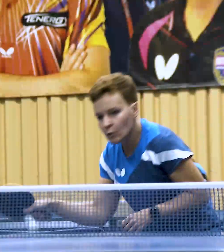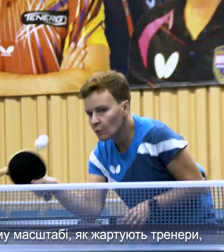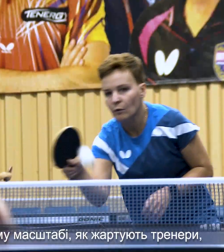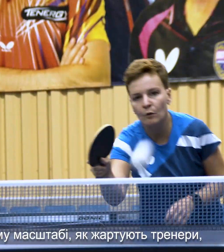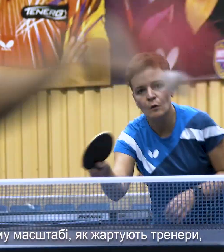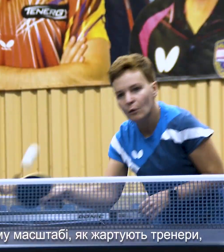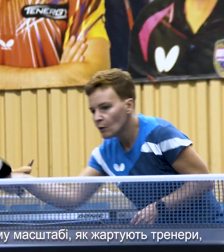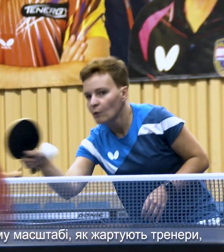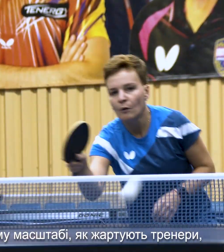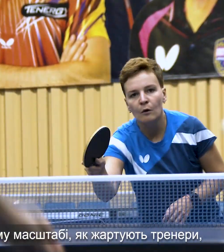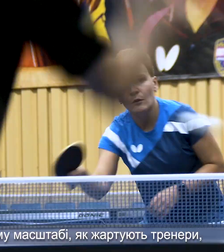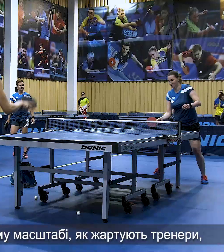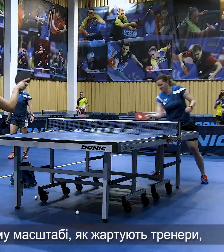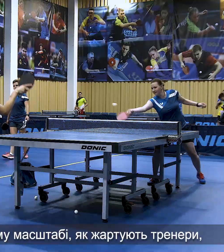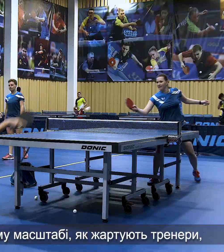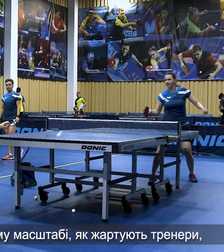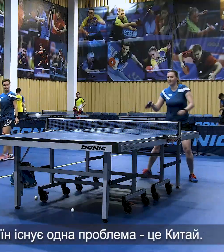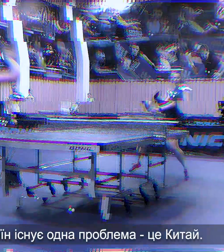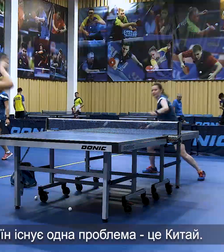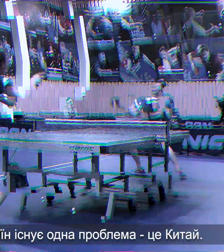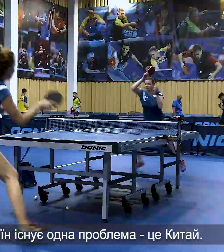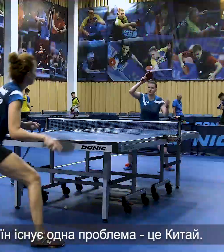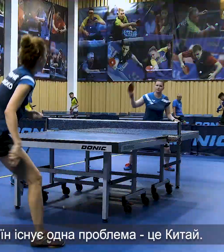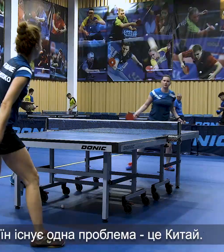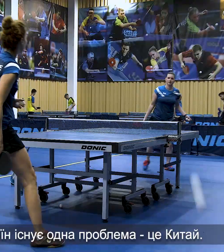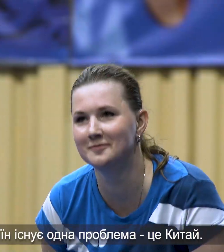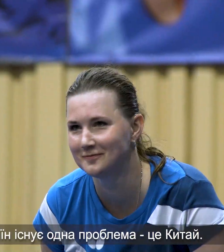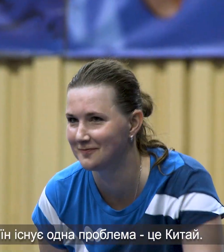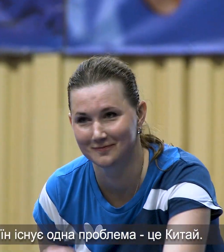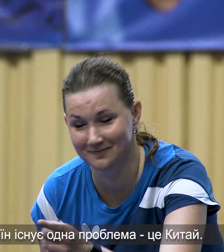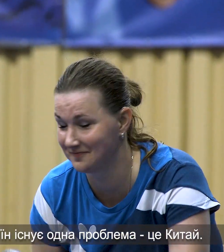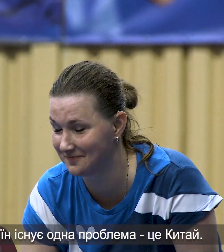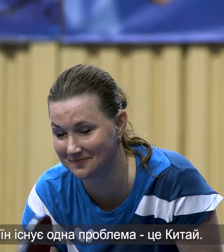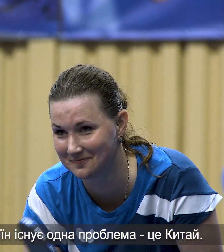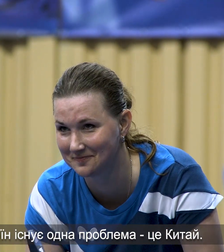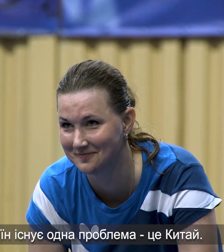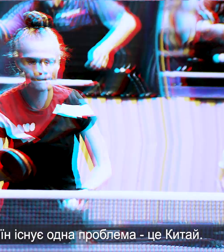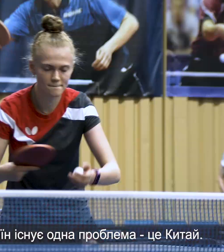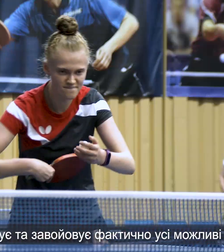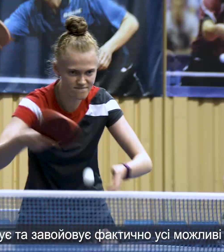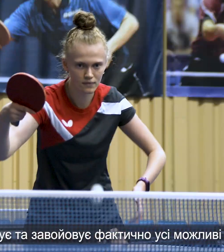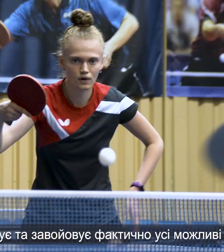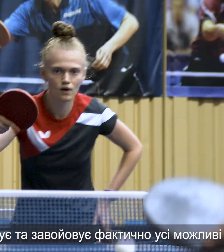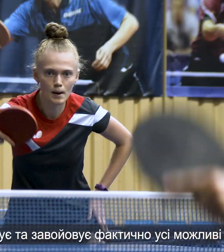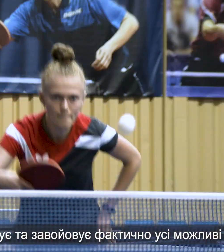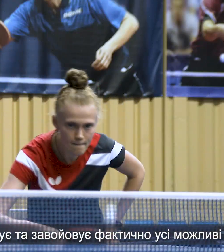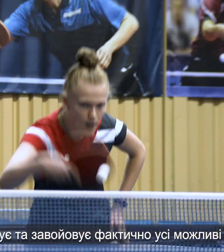А у світовому масштабі, як жартують тренери, для всіх країн існує одна проблема – це Китай. Адже їхня збірна домінує